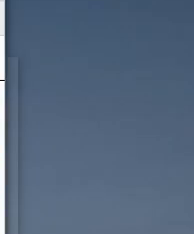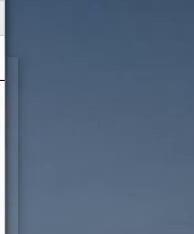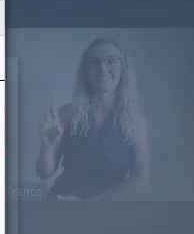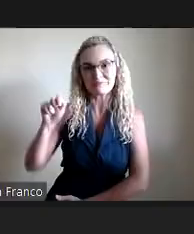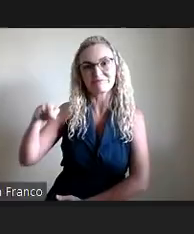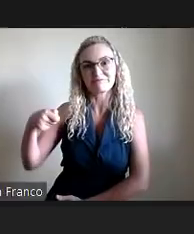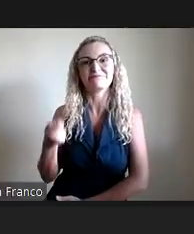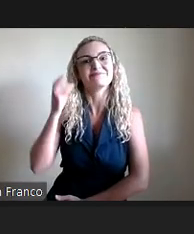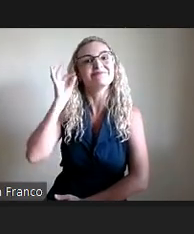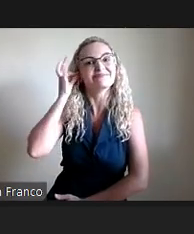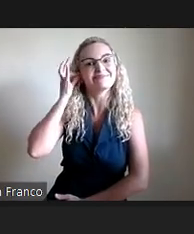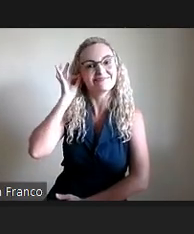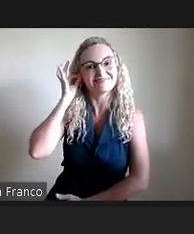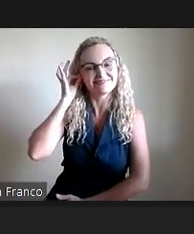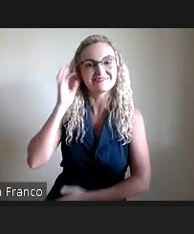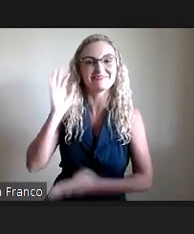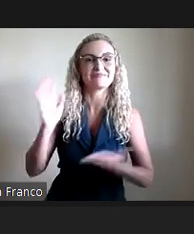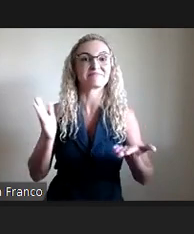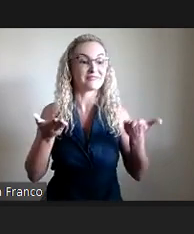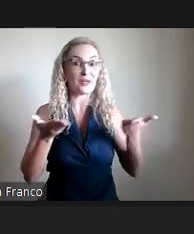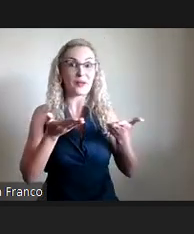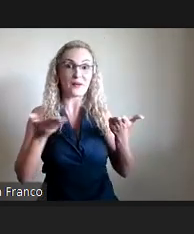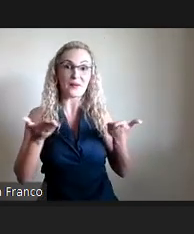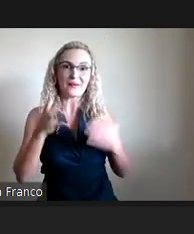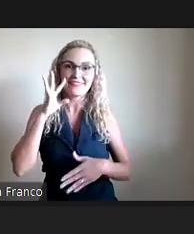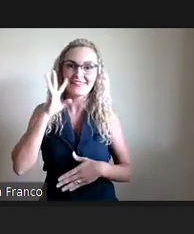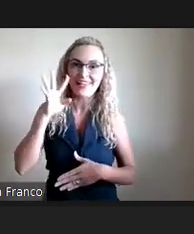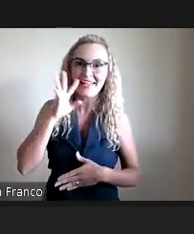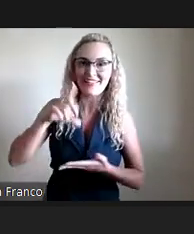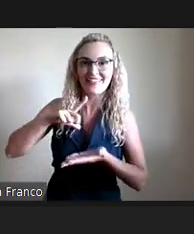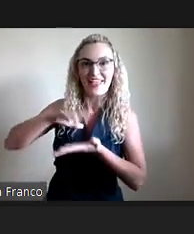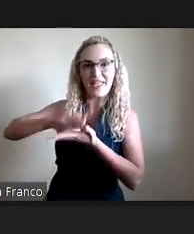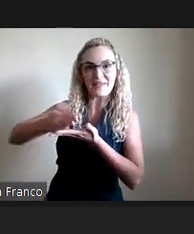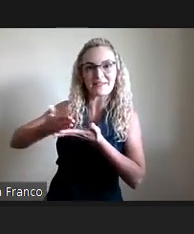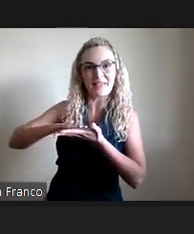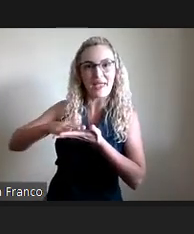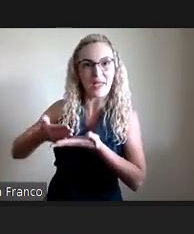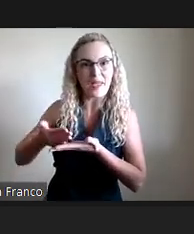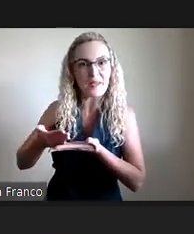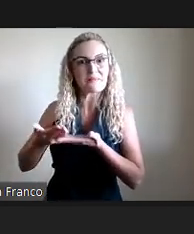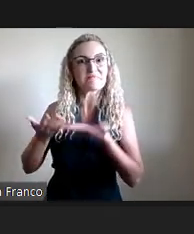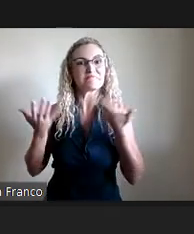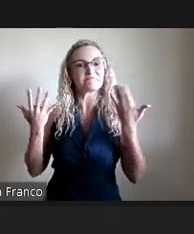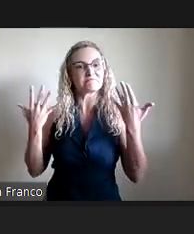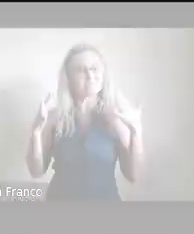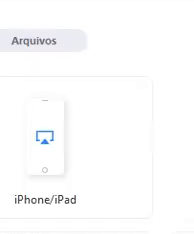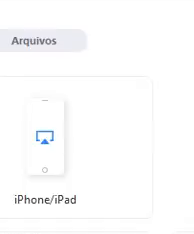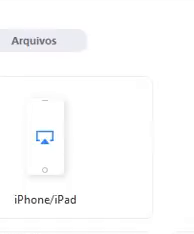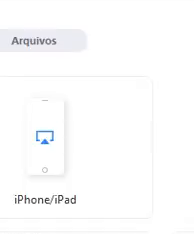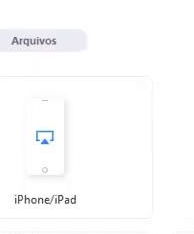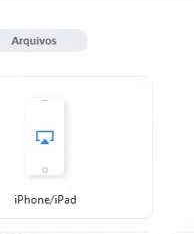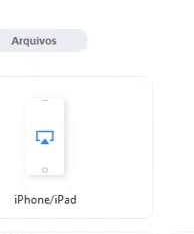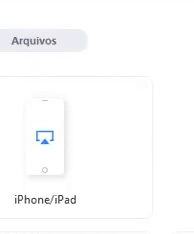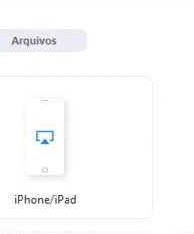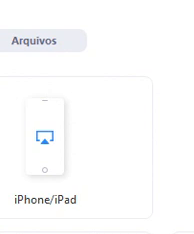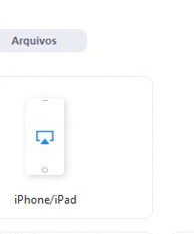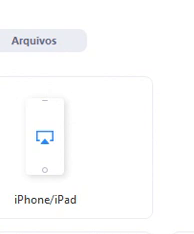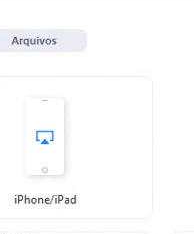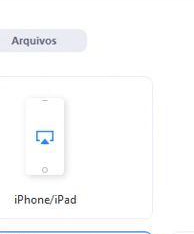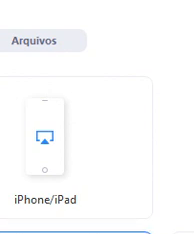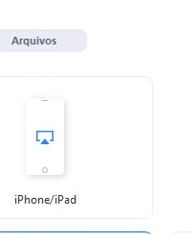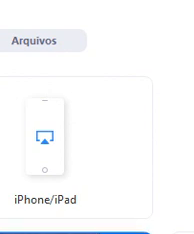também. Português como segunda língua para surdos, riscos e equívocos tradutórios a partir